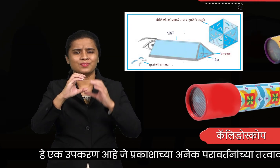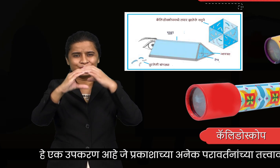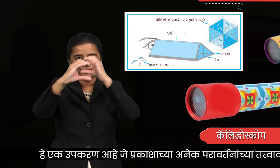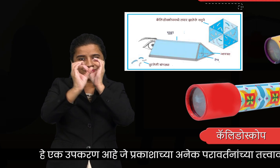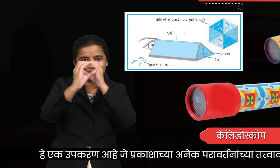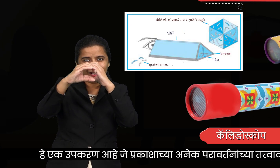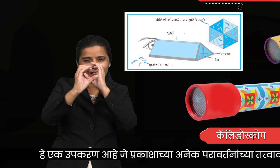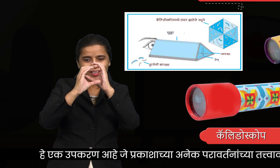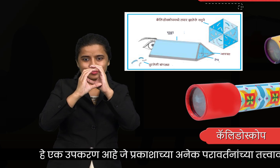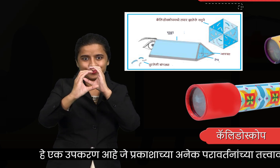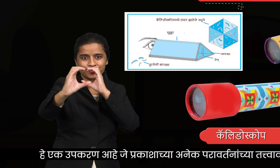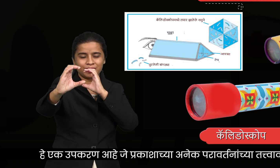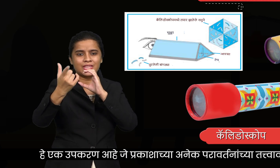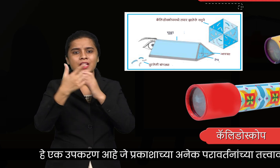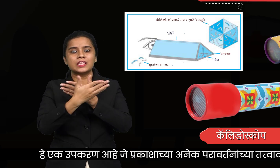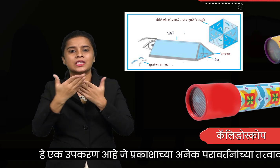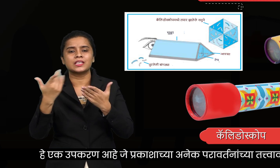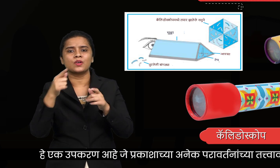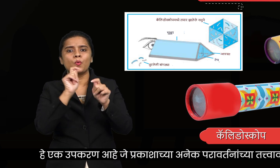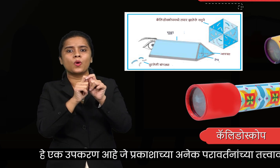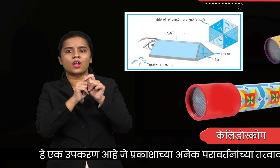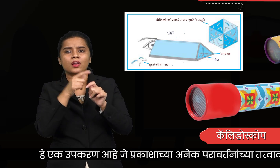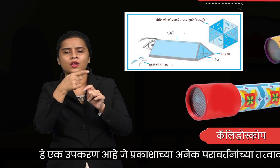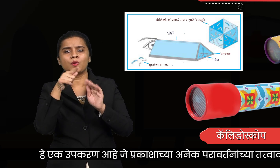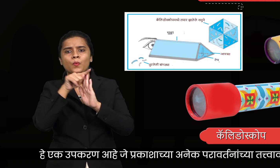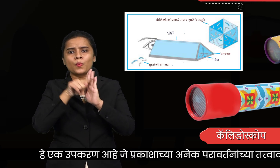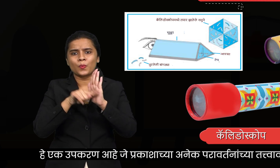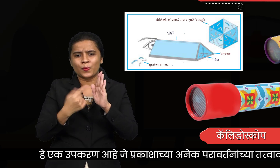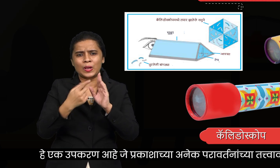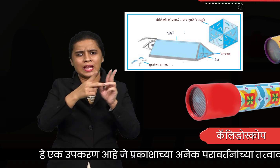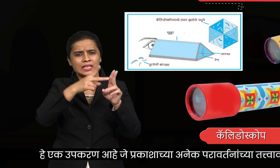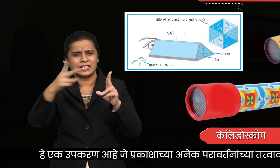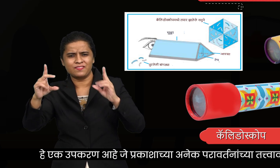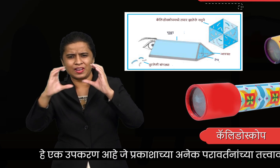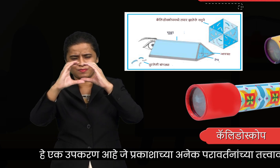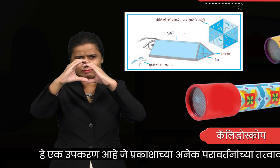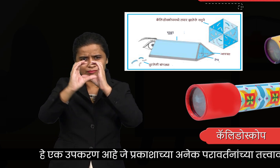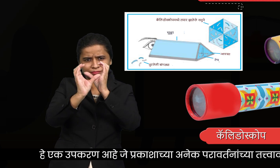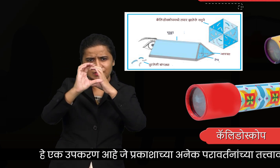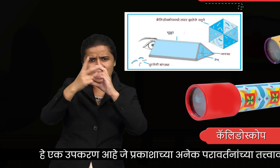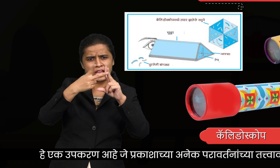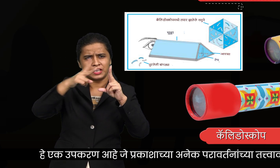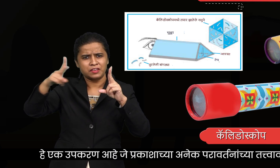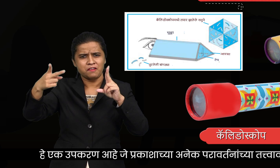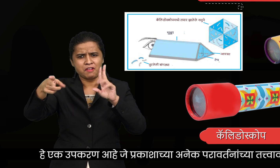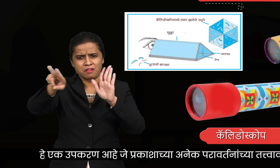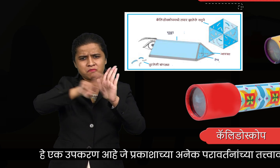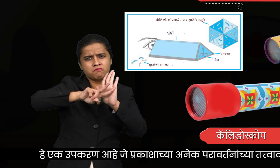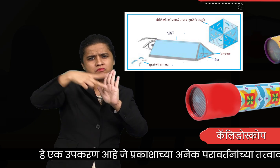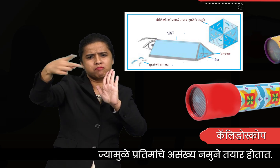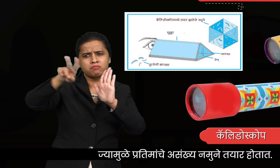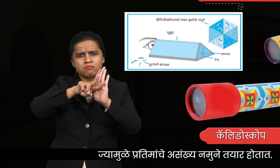कॅलेडोस्कोप हे एक उपकरण आहे जे प्रकाशाच्या अनेक परावर्तनाच्या तत्वांवर कार्य